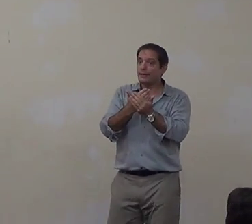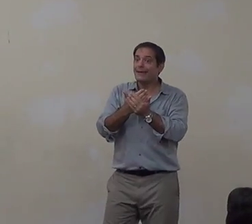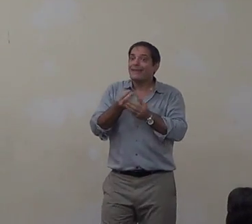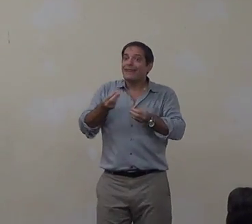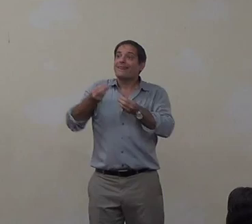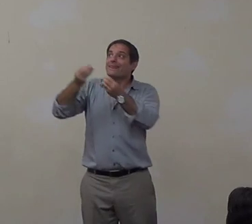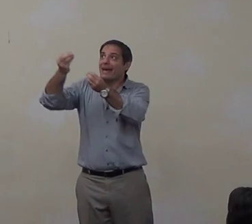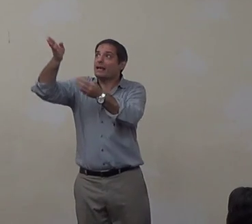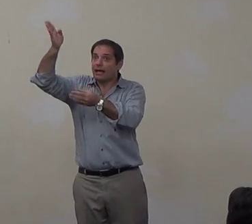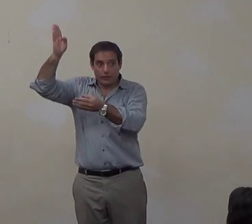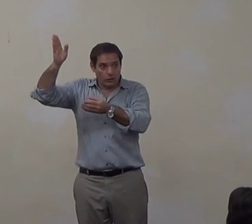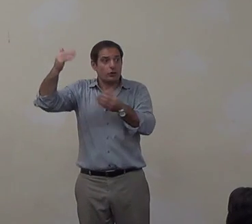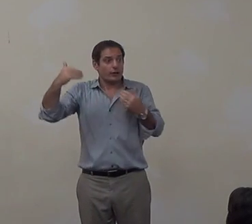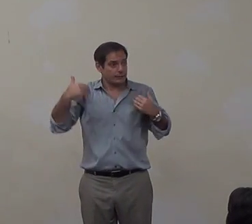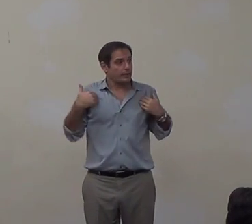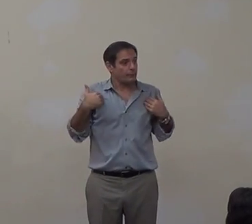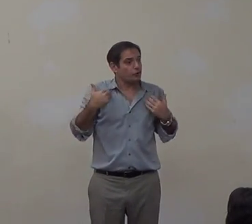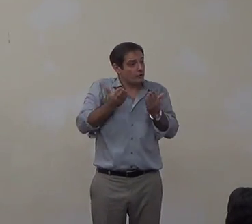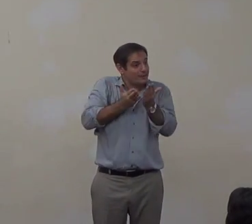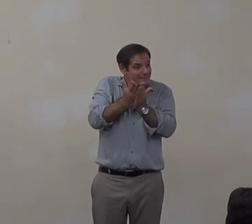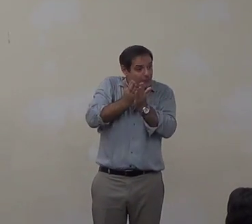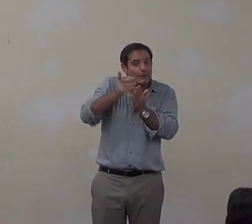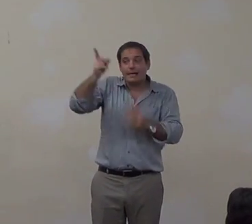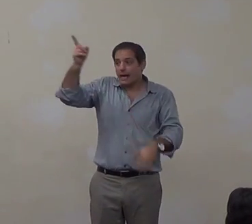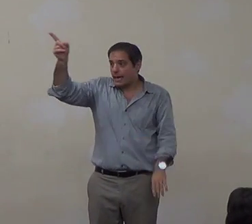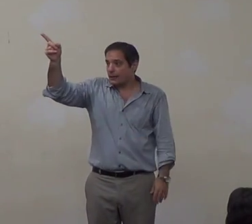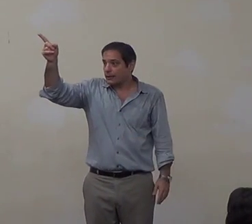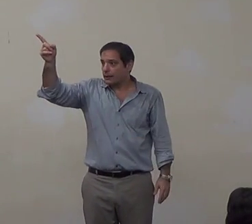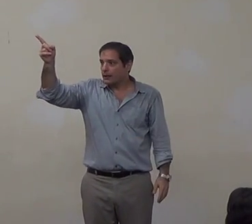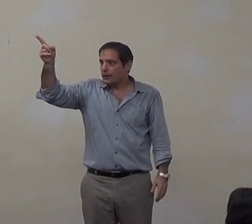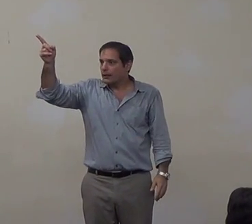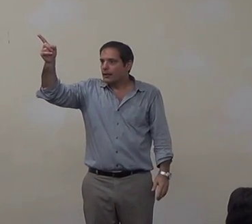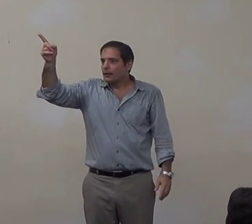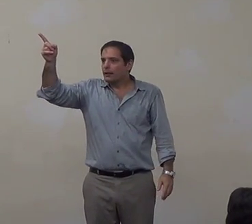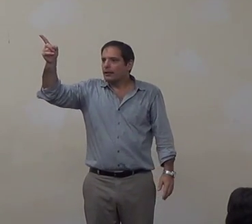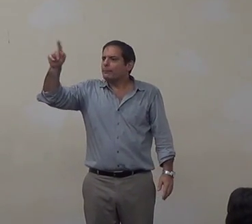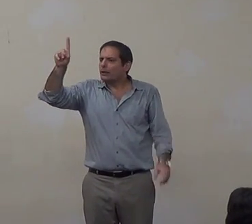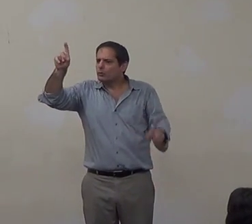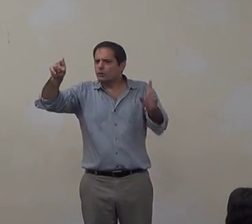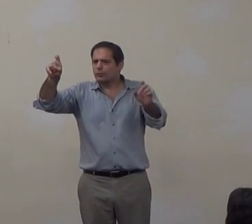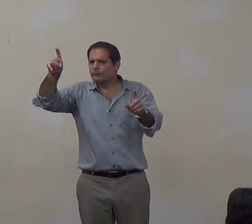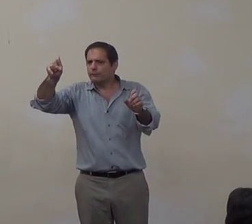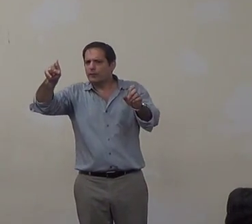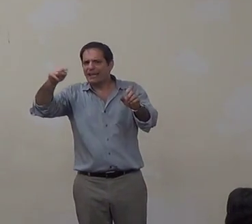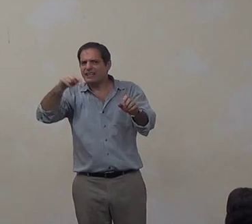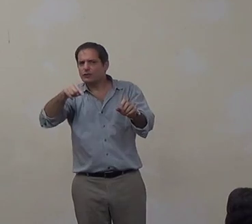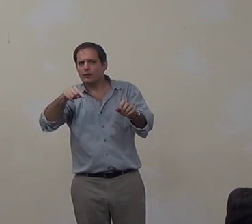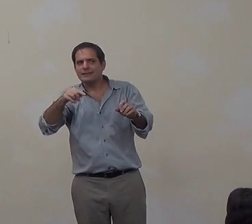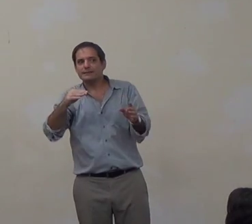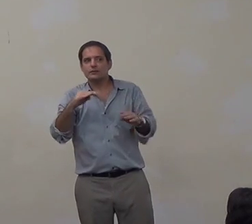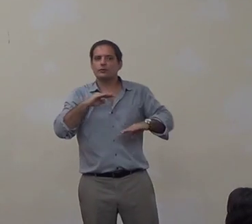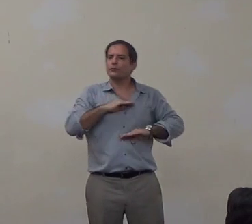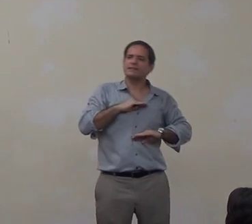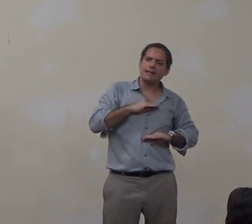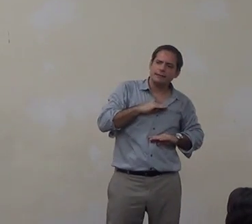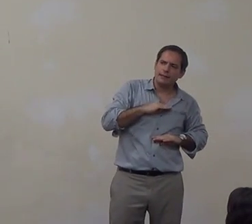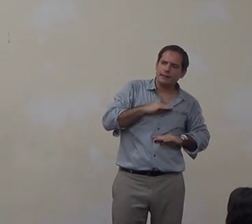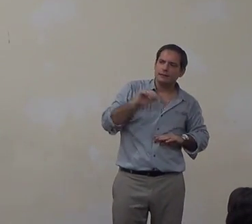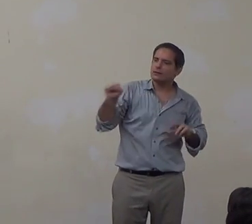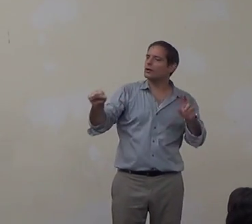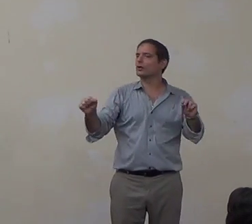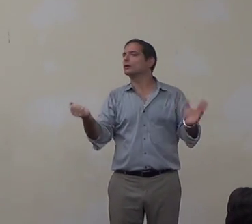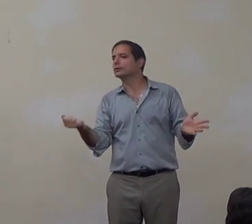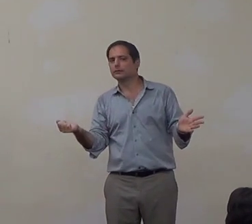¿ok? Darle a Dios lo que tenemos, servirle a Él, y pregunto, ¿eso es